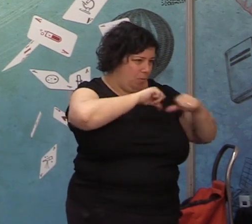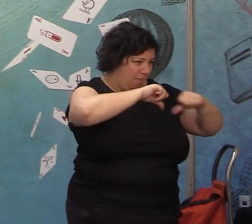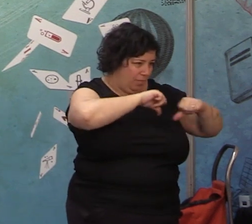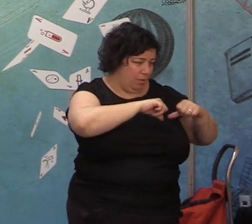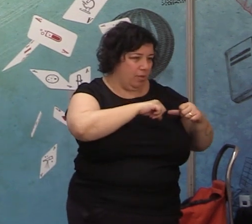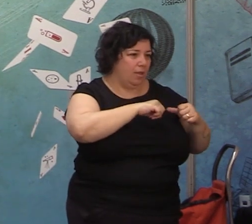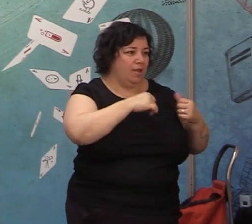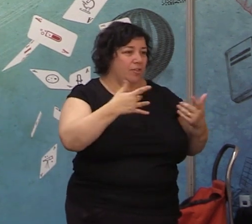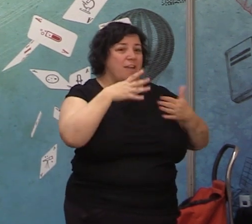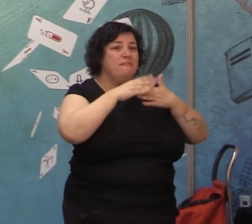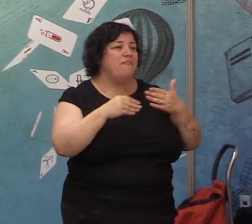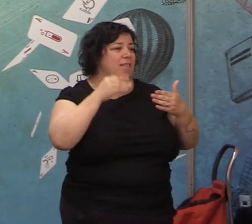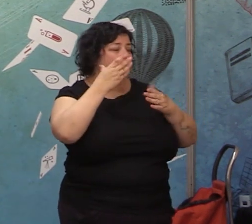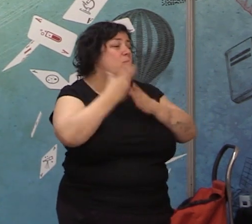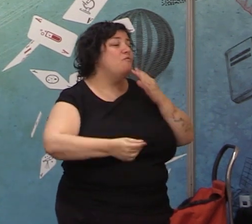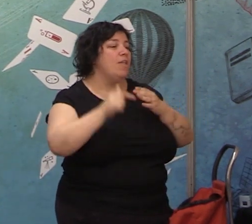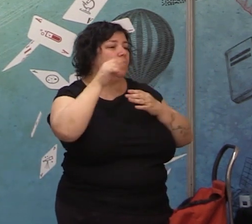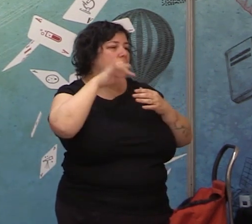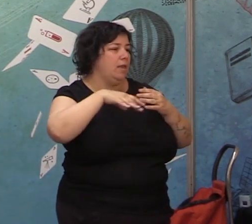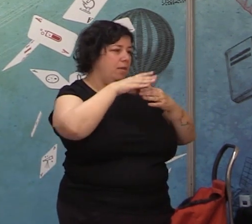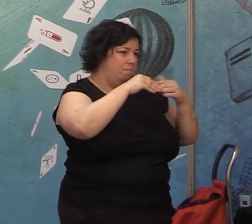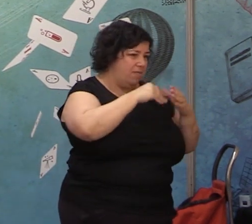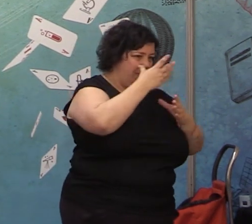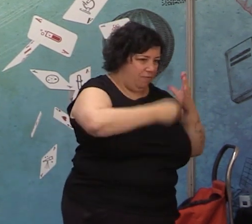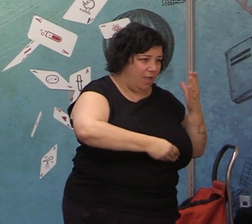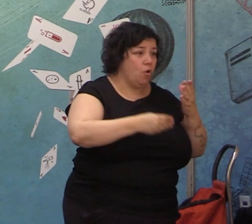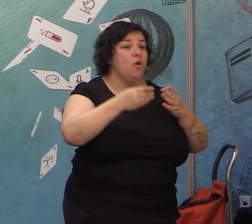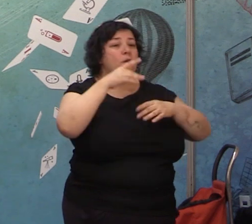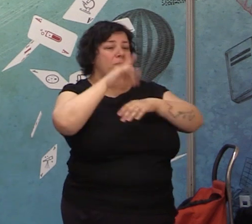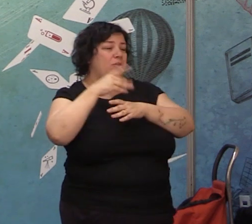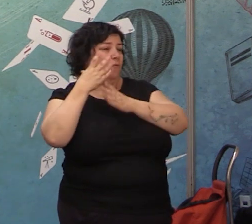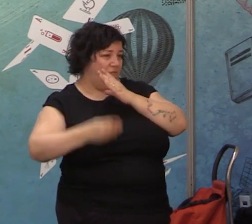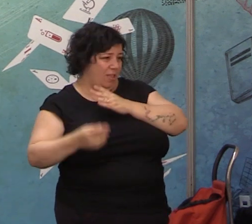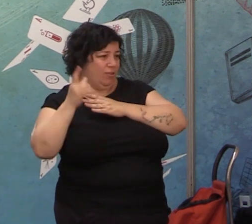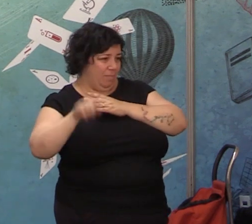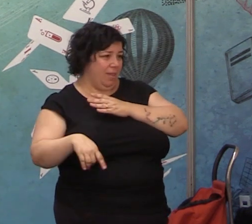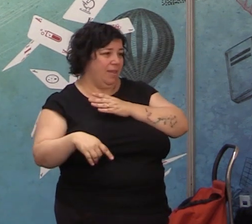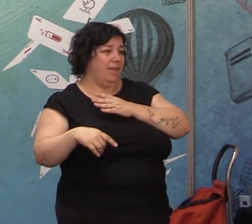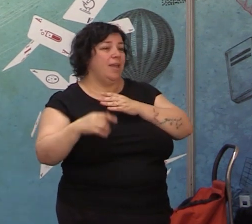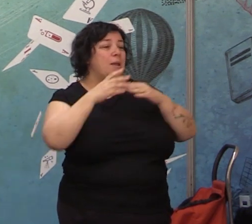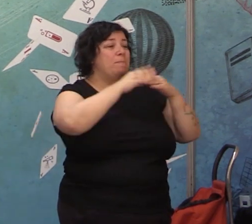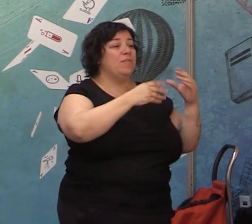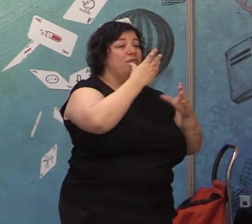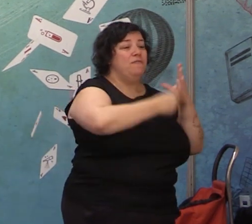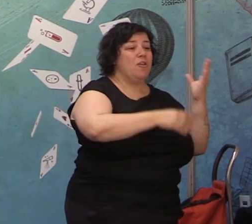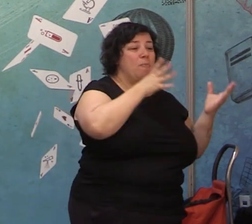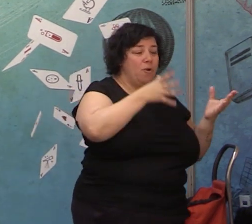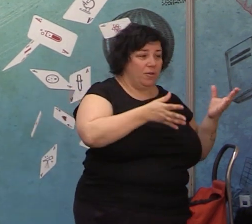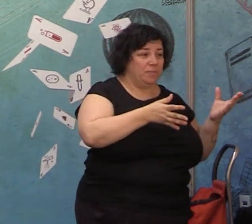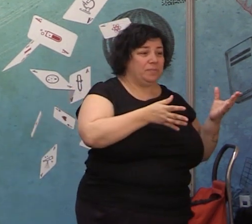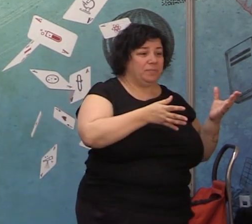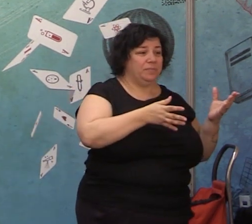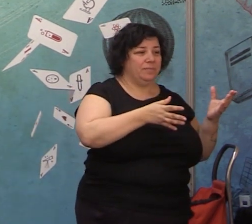fallamos todos. Fallamos el paciente y fallamos el médico. ¿Por qué falla el paciente?